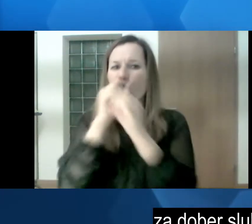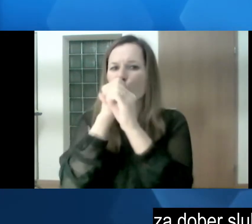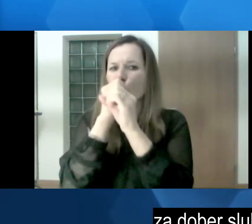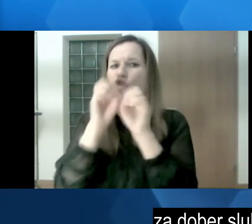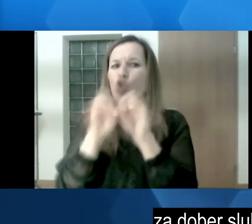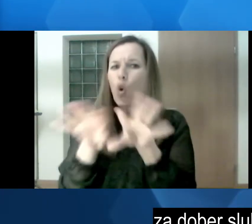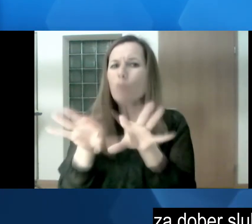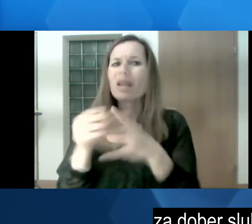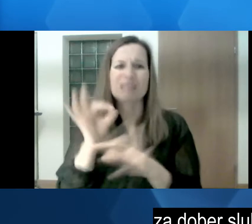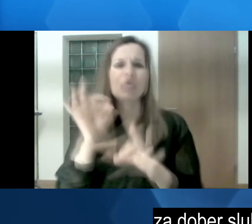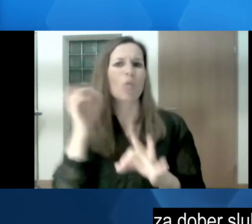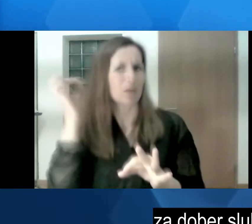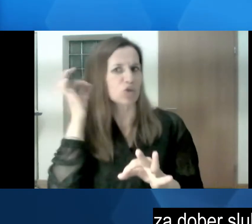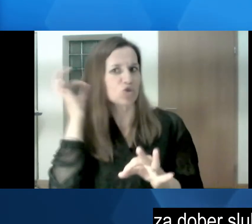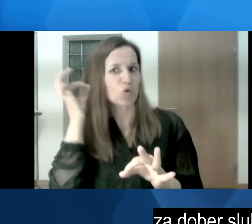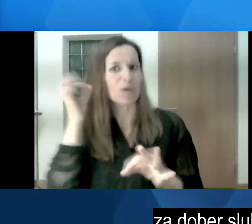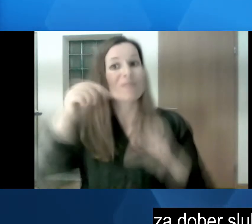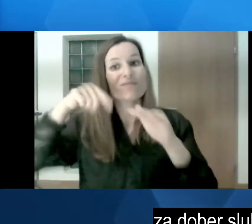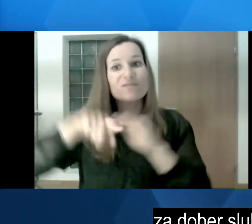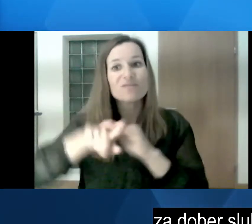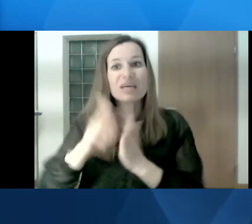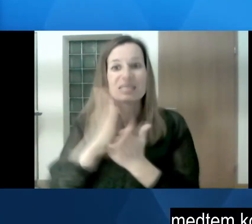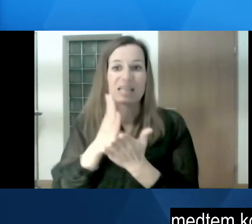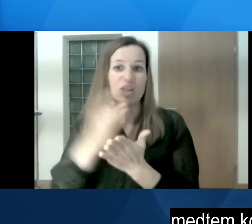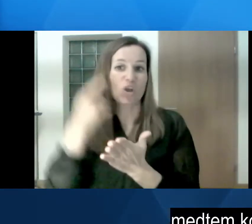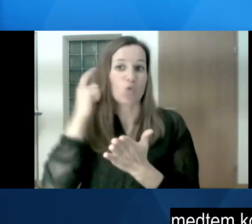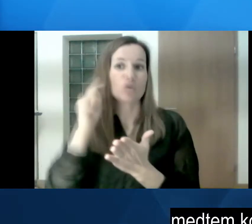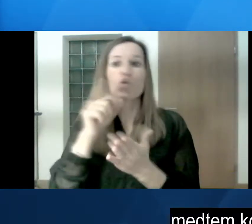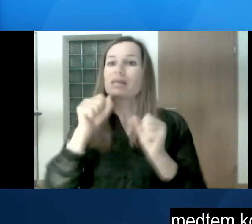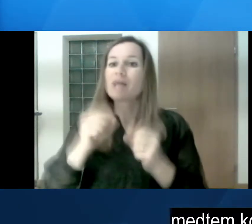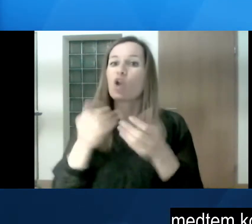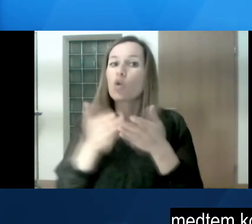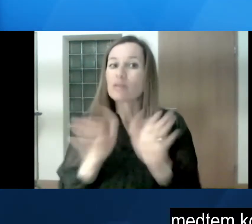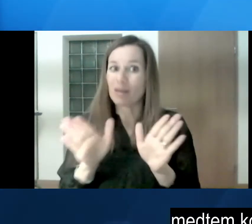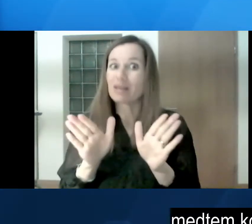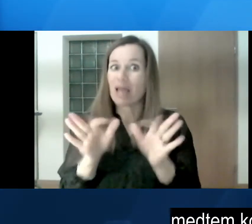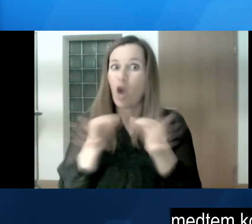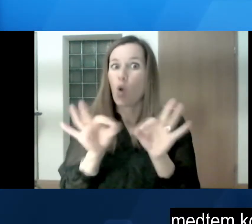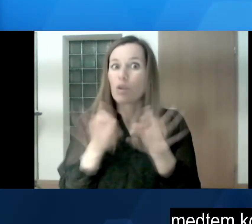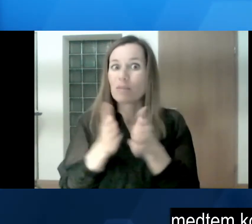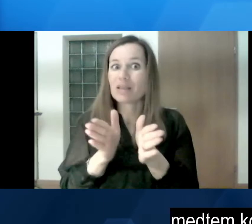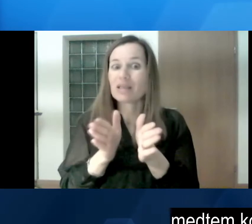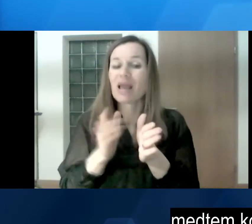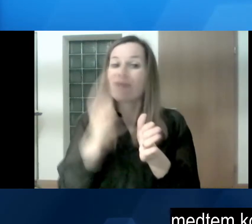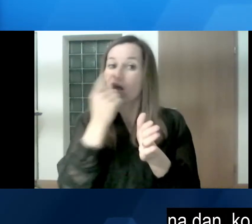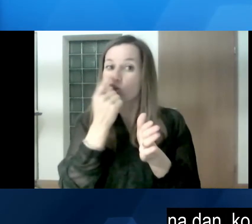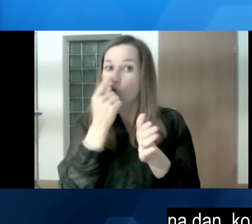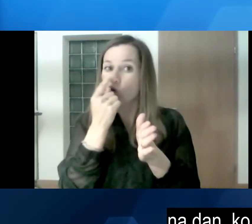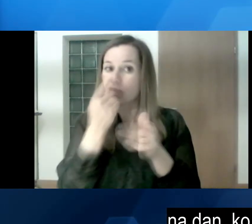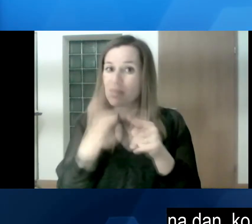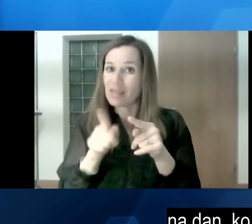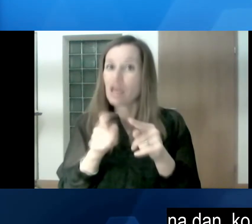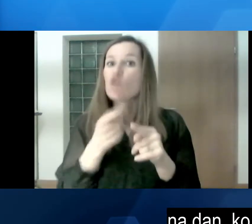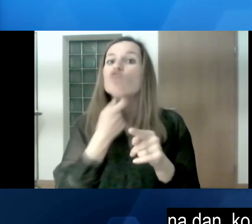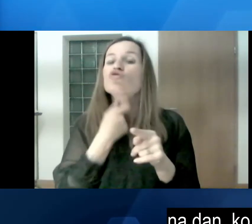votlini srednjega ušesa je to stalno odprta odprtina, medtem ko je v nosnem delu žrela odprta le nekaj sekund na